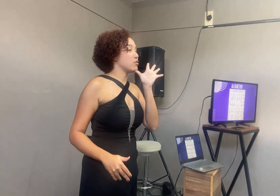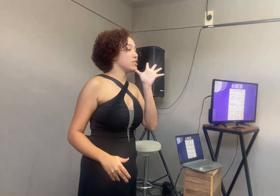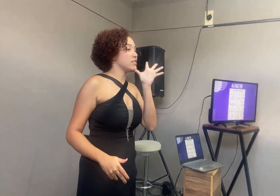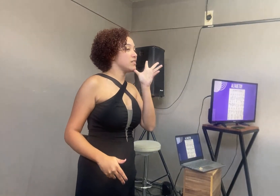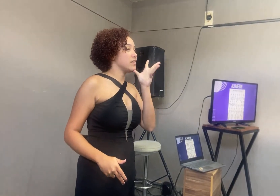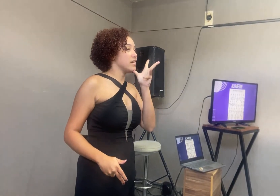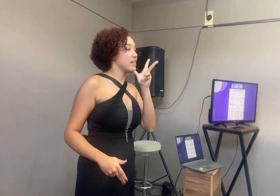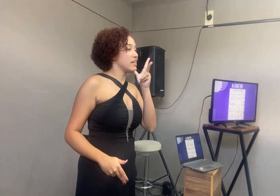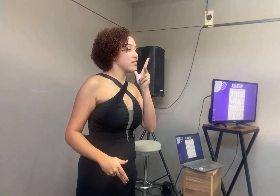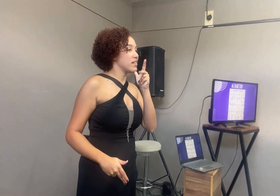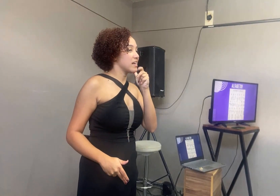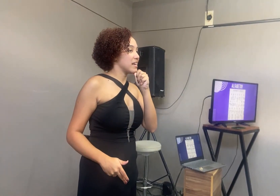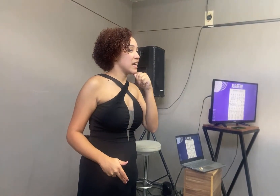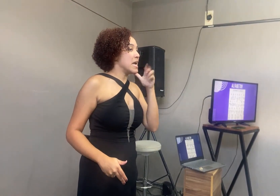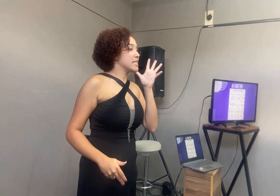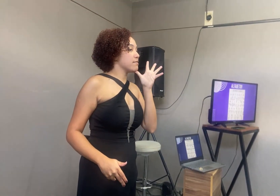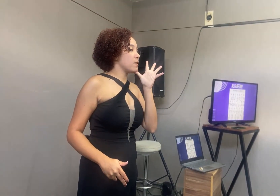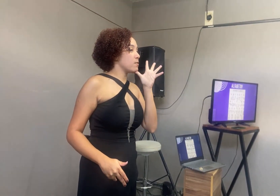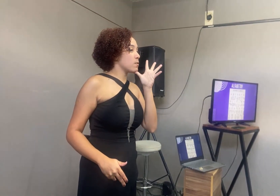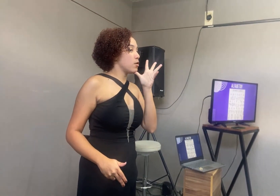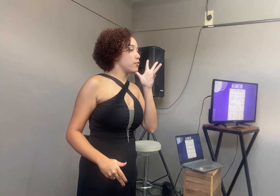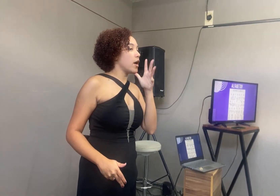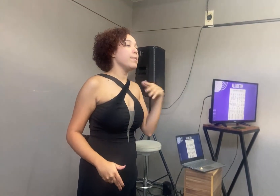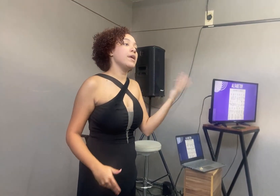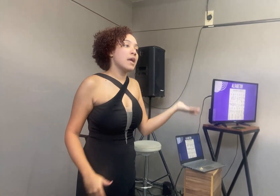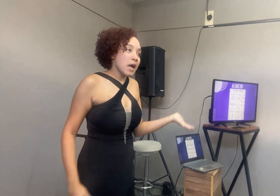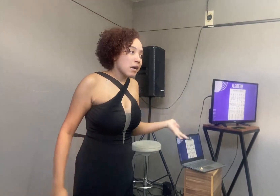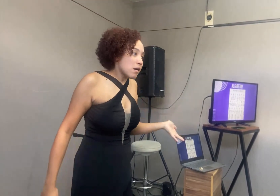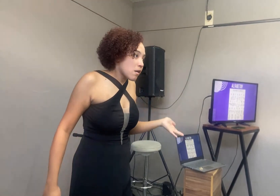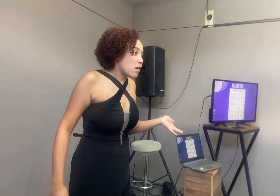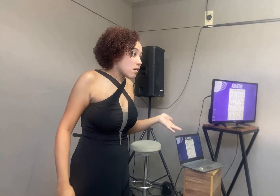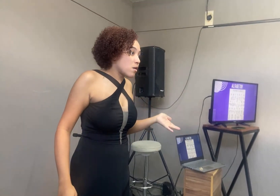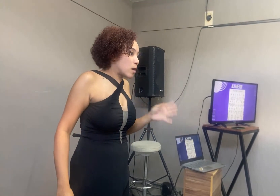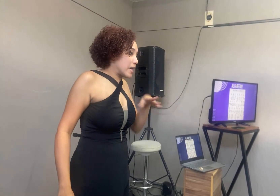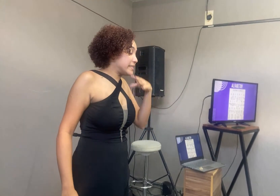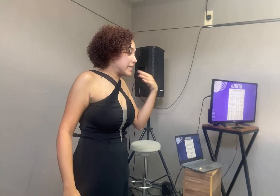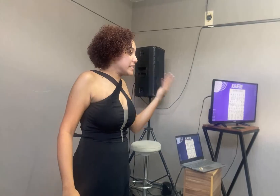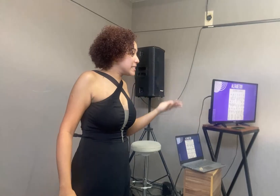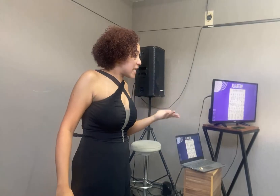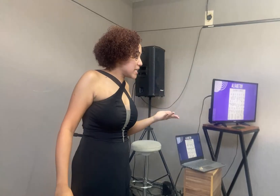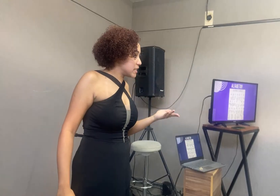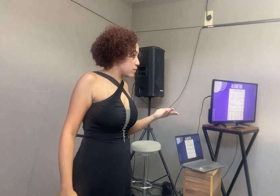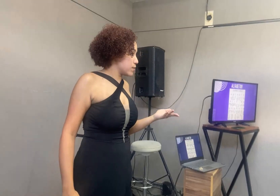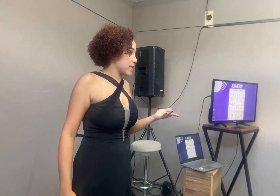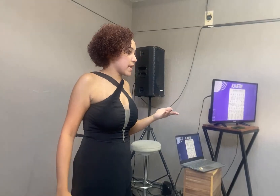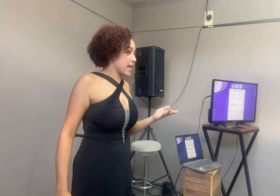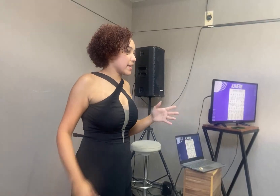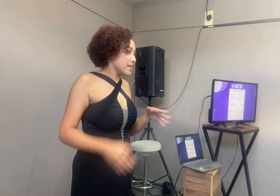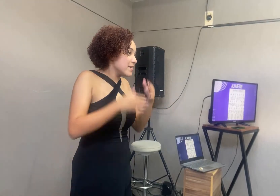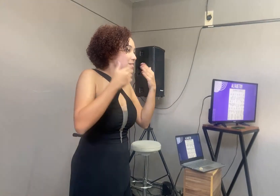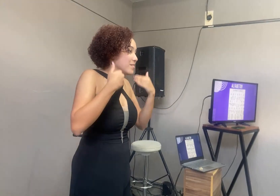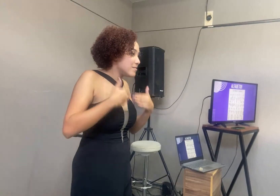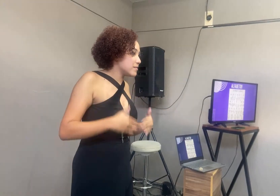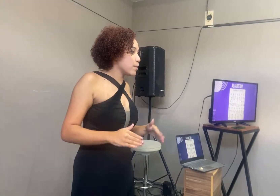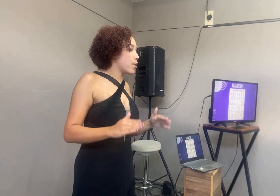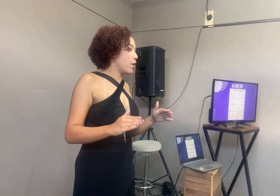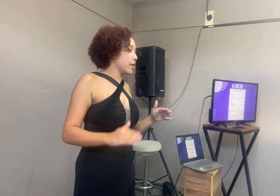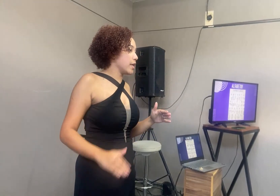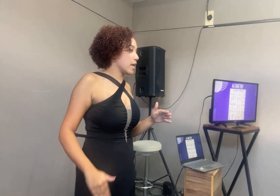Sinal de devagar. Você vai, conforme a intensidade que você quer que demore